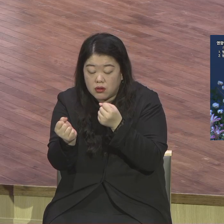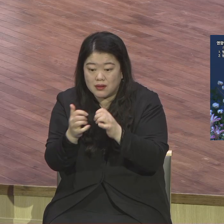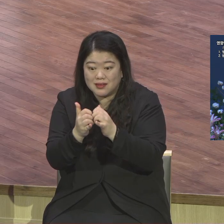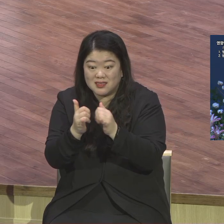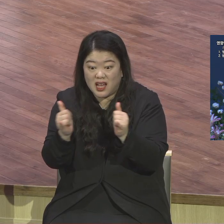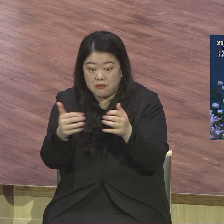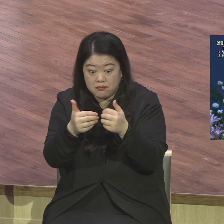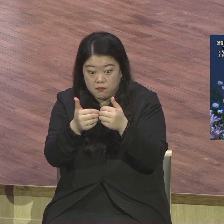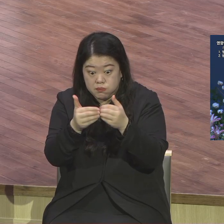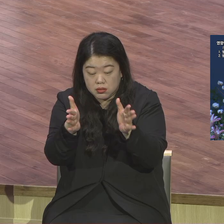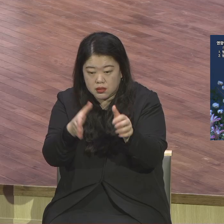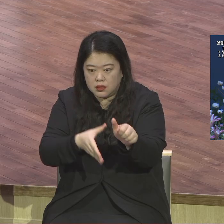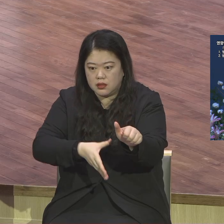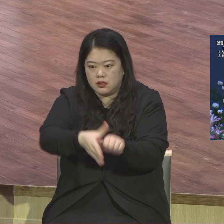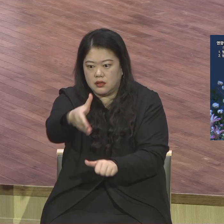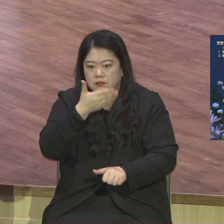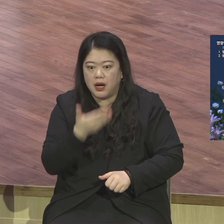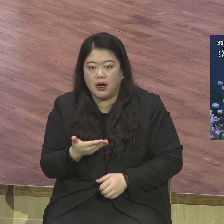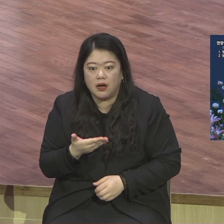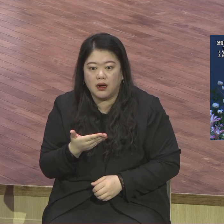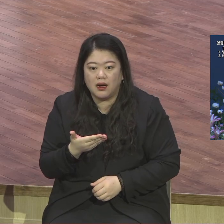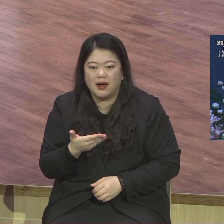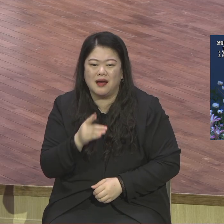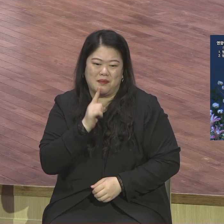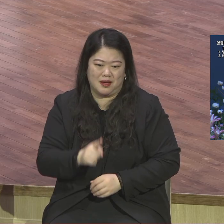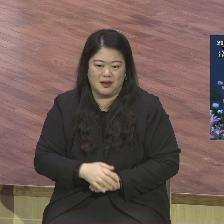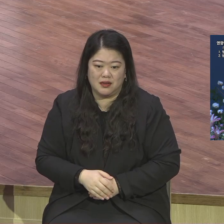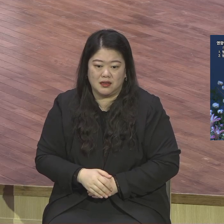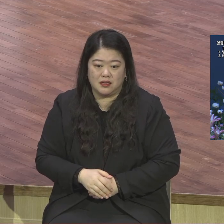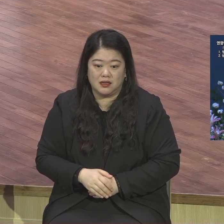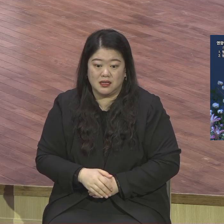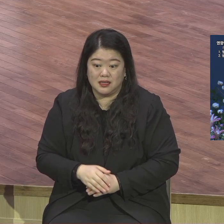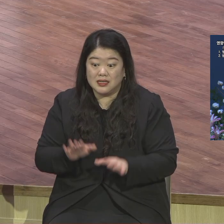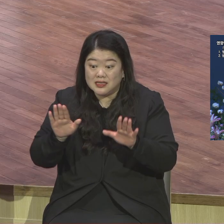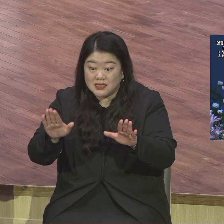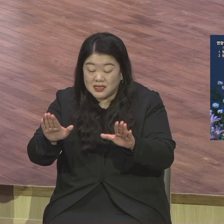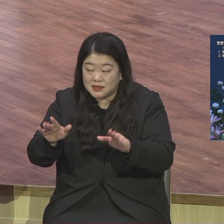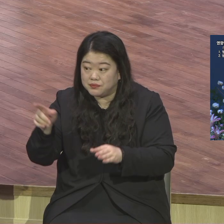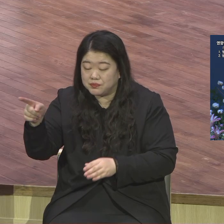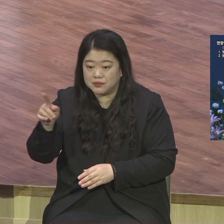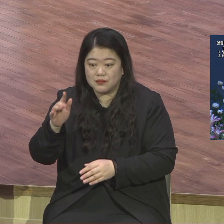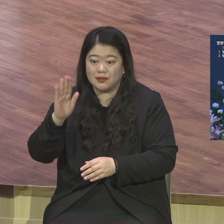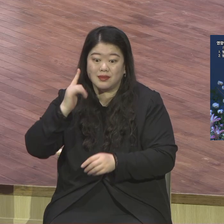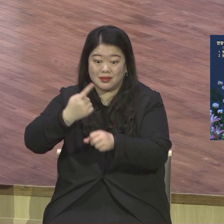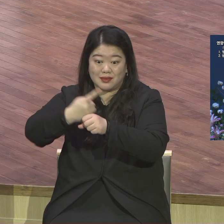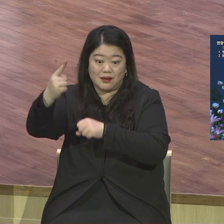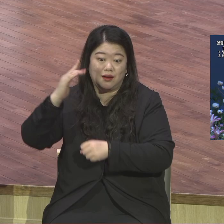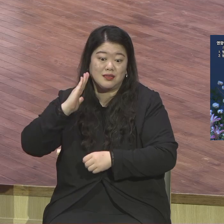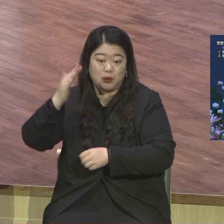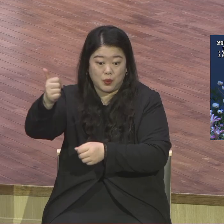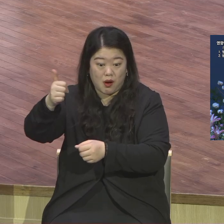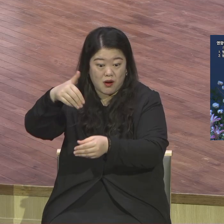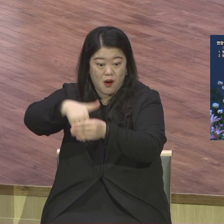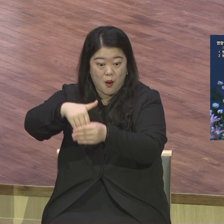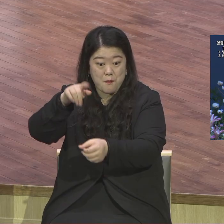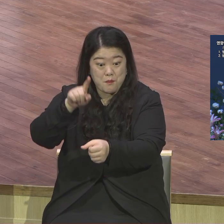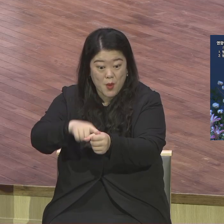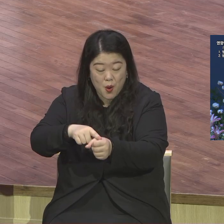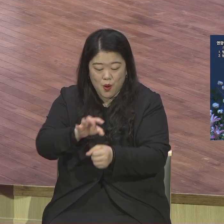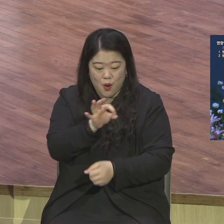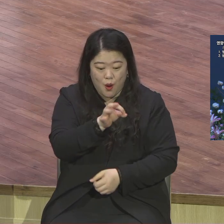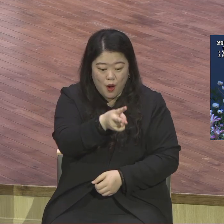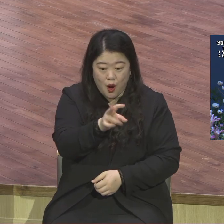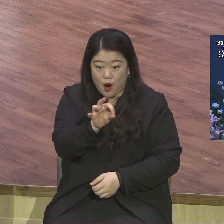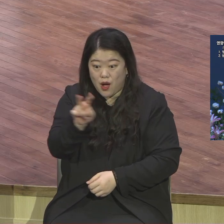보세요, 정치권. 그거 보면 답 나오잖아요, 정치권. 내년 대선을 앞두고 정권을 교체하느냐, 정권